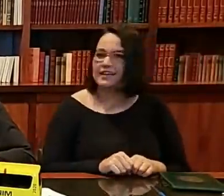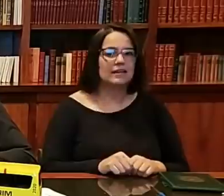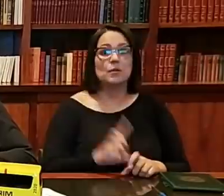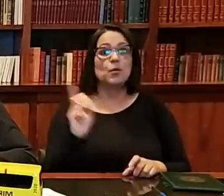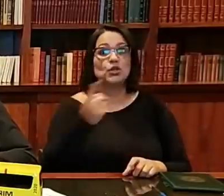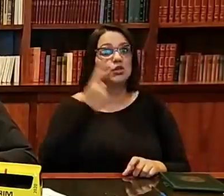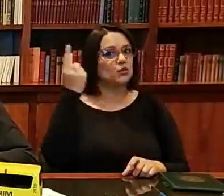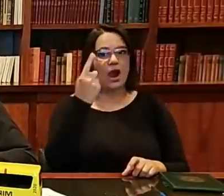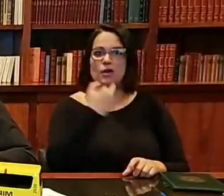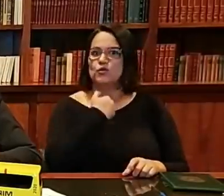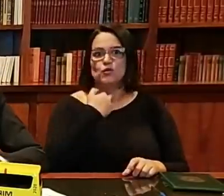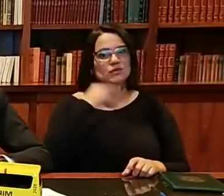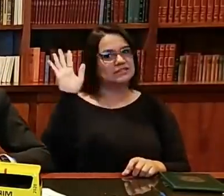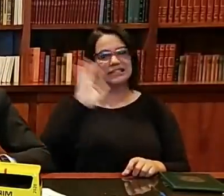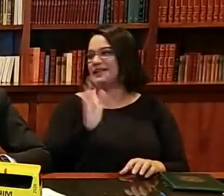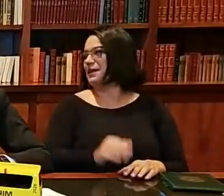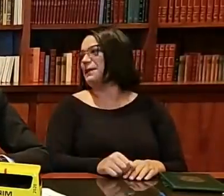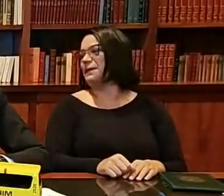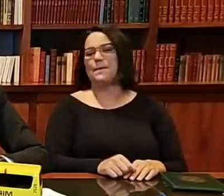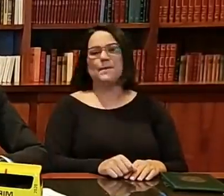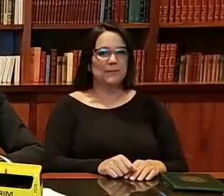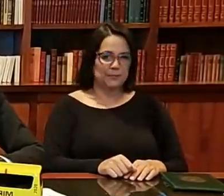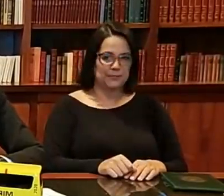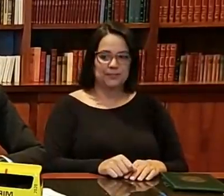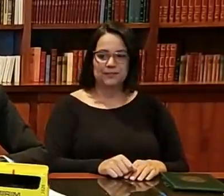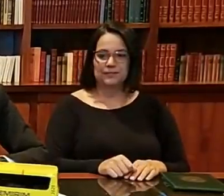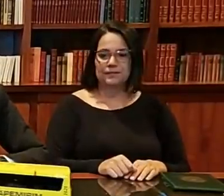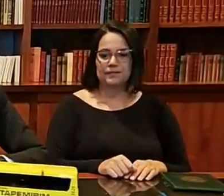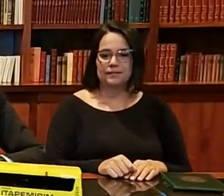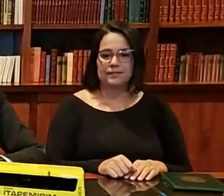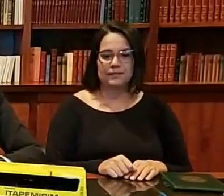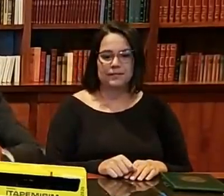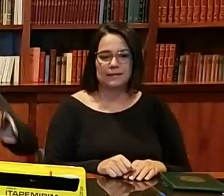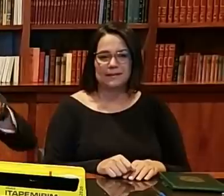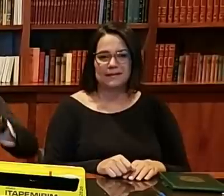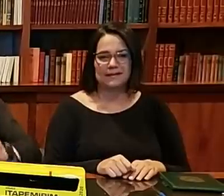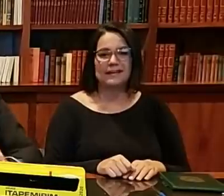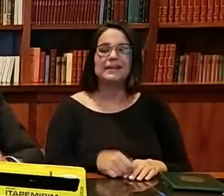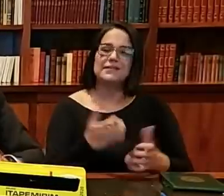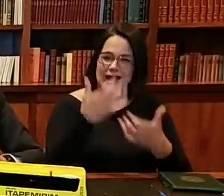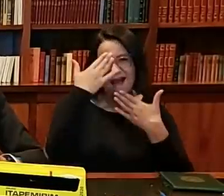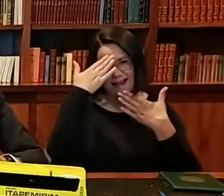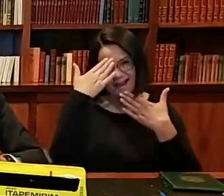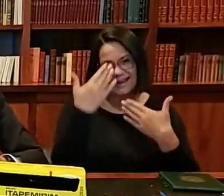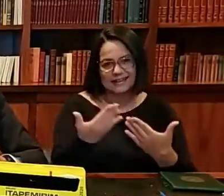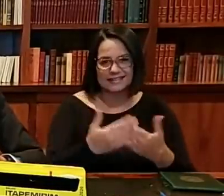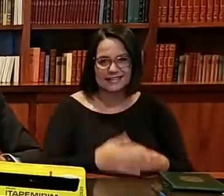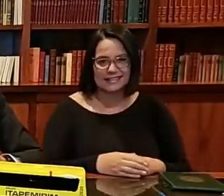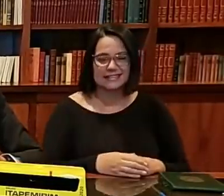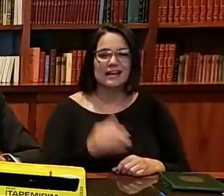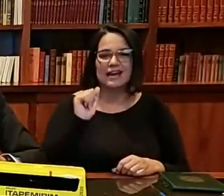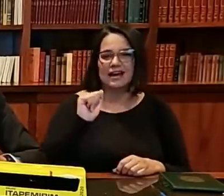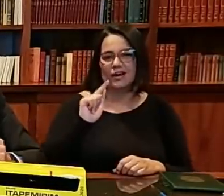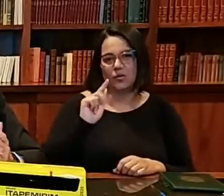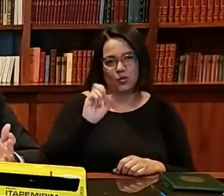alto, também não cabe, não. Tá certo. E aí, pessoal, vamos lá, rapidamente. Primeiro, agradecer aqui o Augusto Nunes,